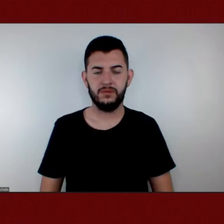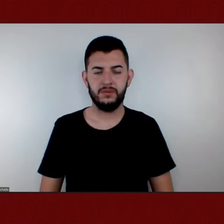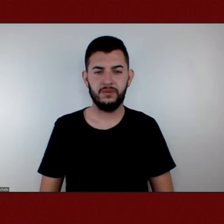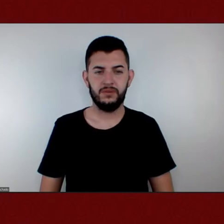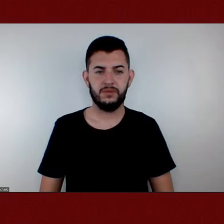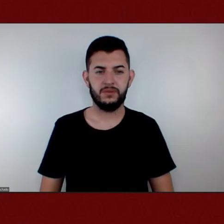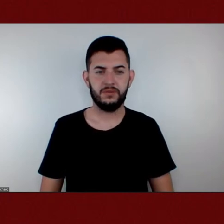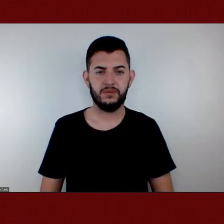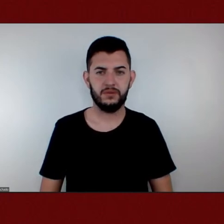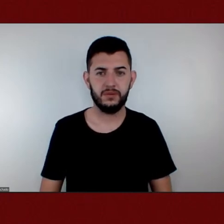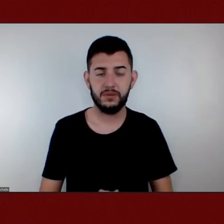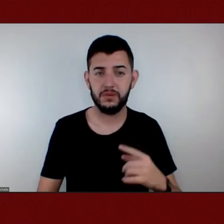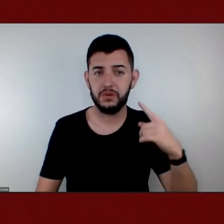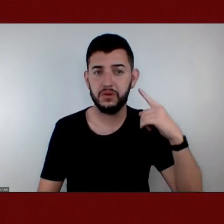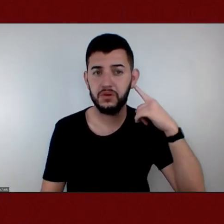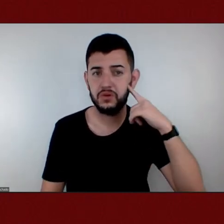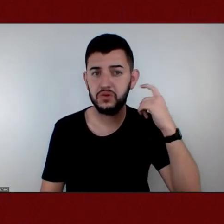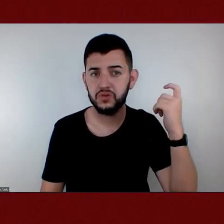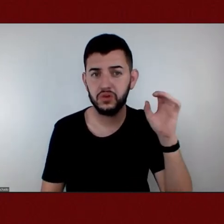Está sem som.